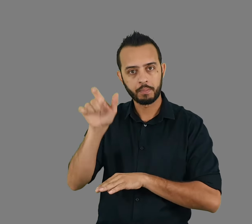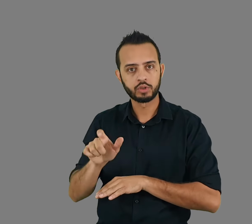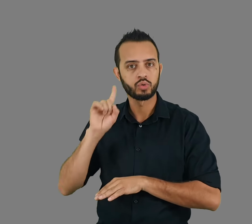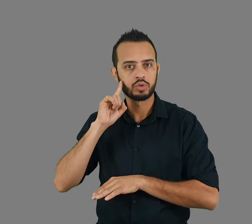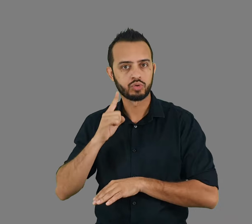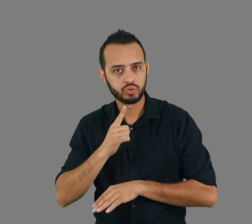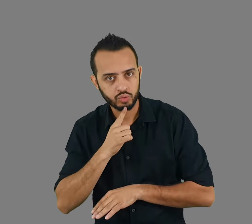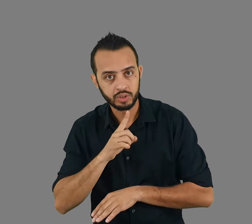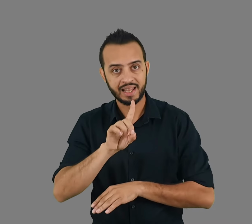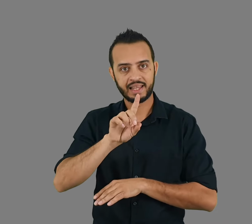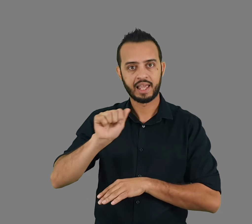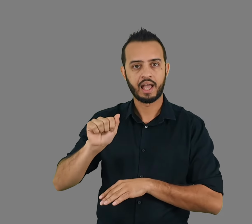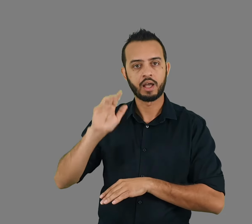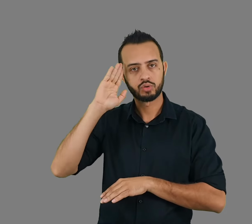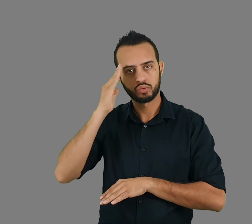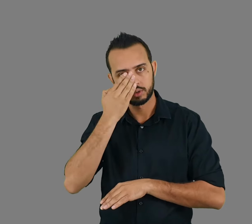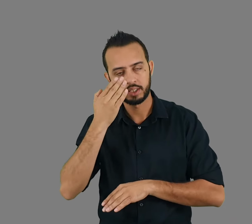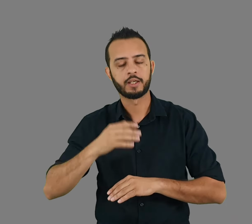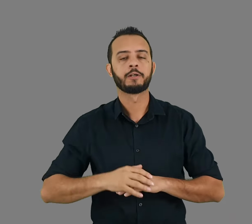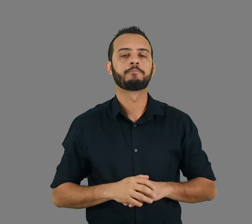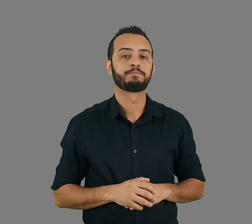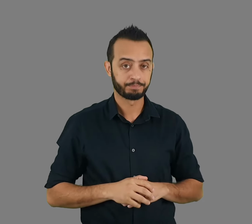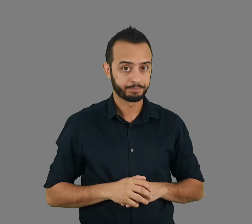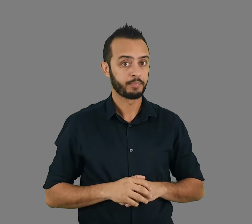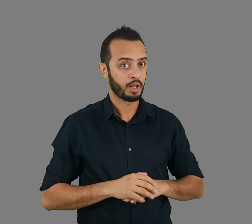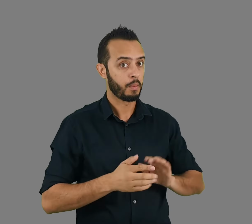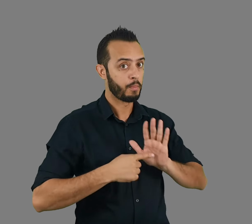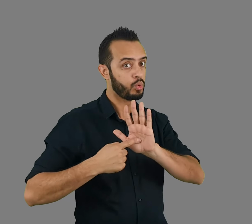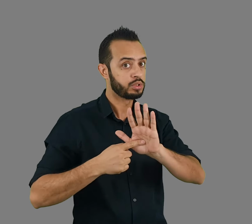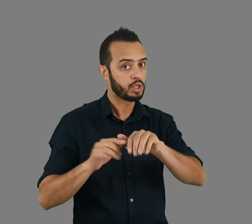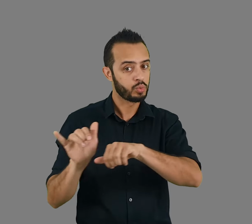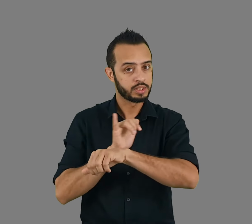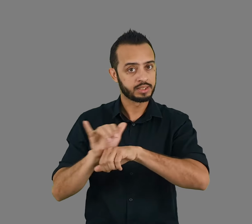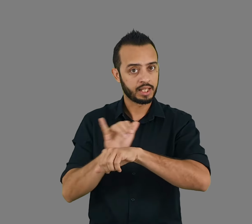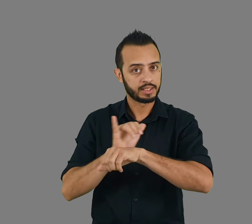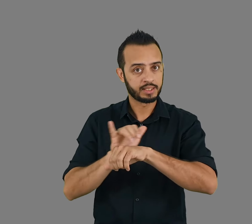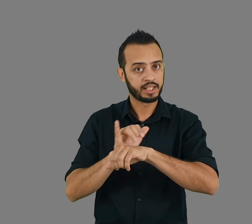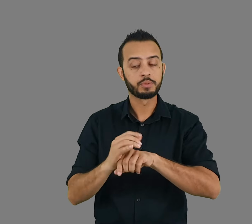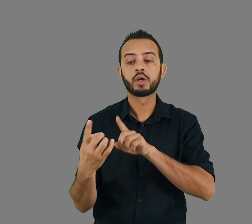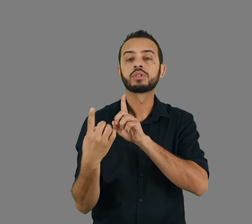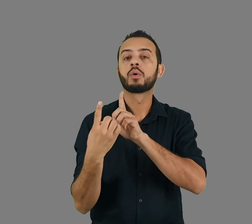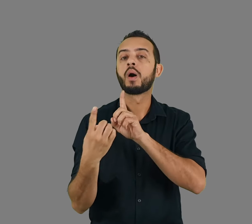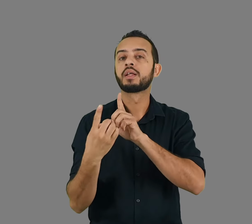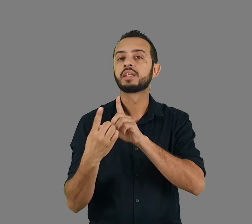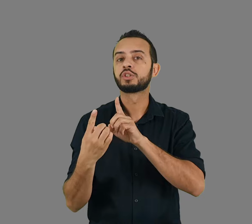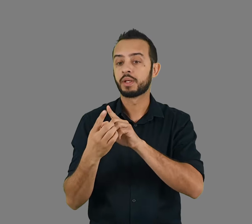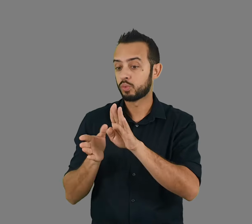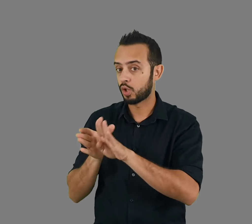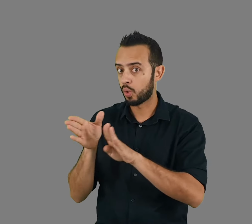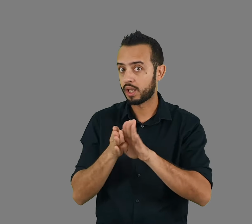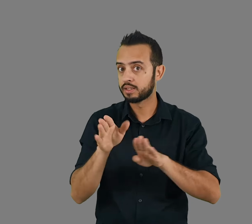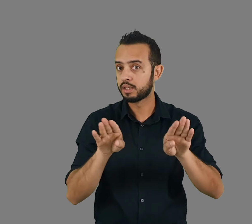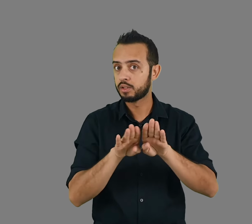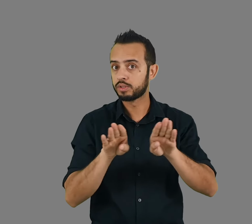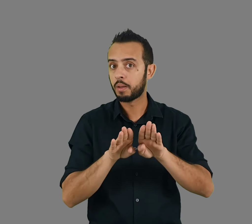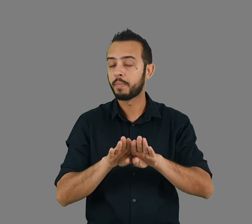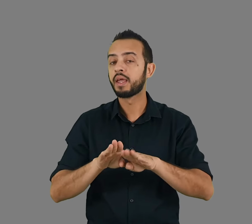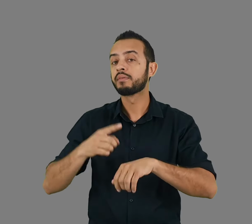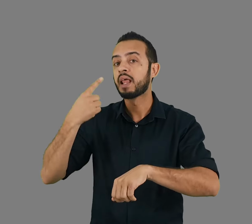deficiência auditiva ou surdo-cegueira, apresentando alternativas para seu atendimento e orientando ainda, quando necessário, para que